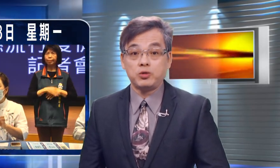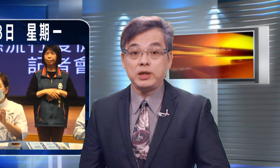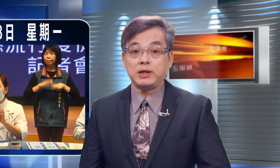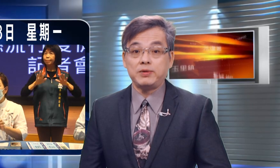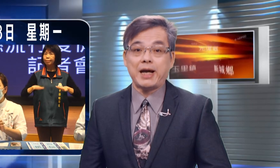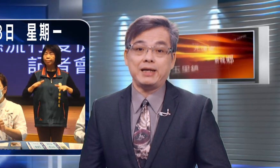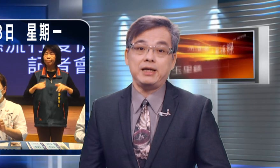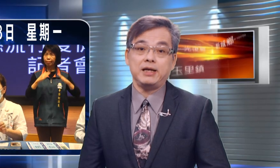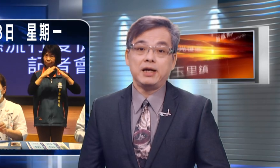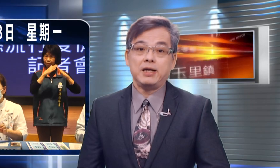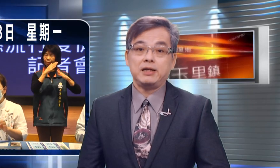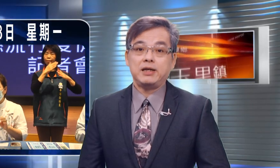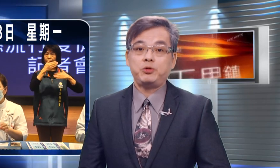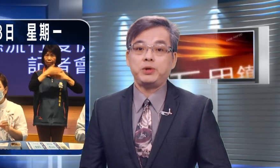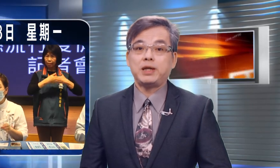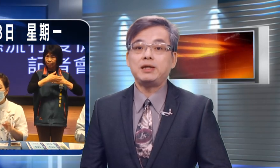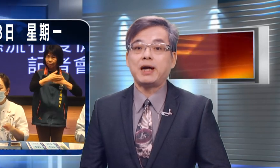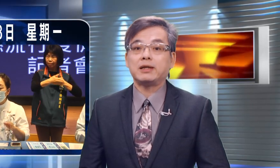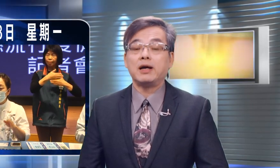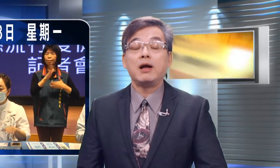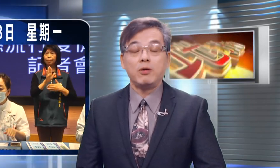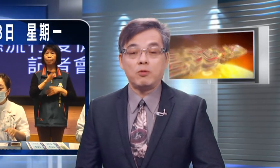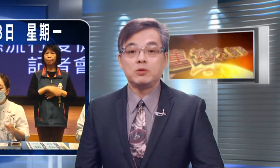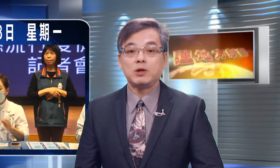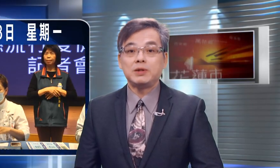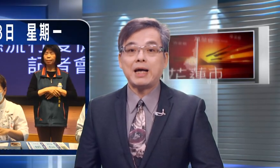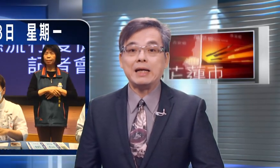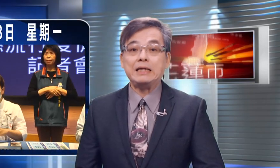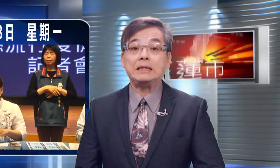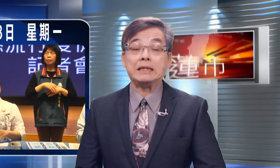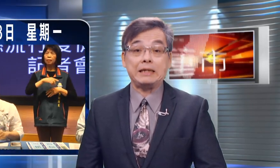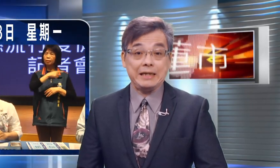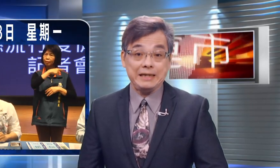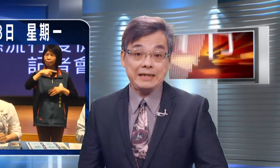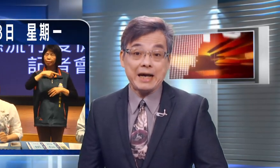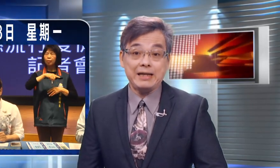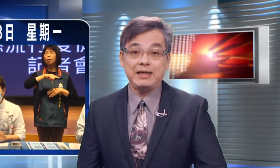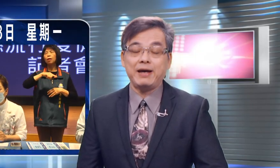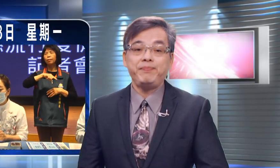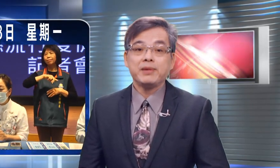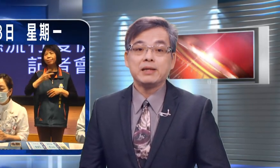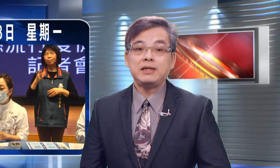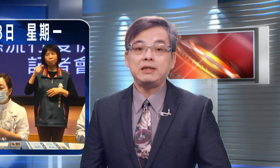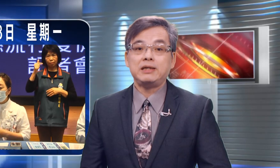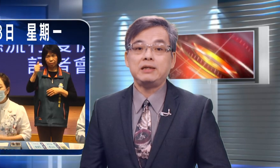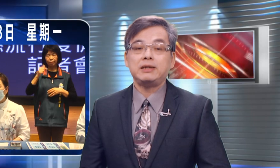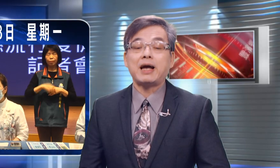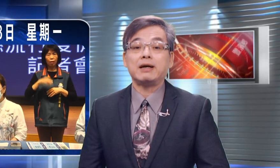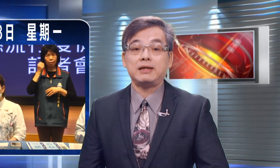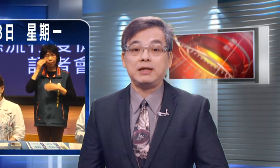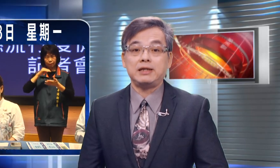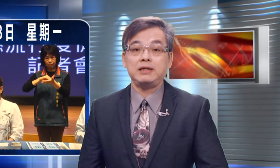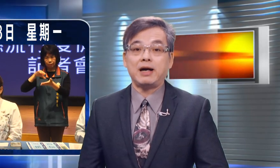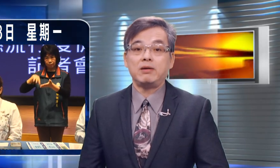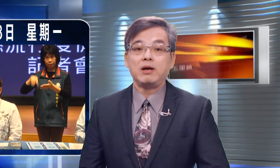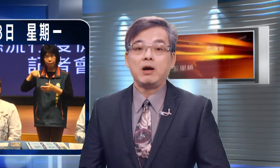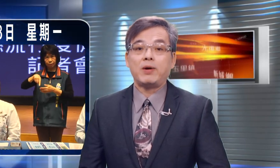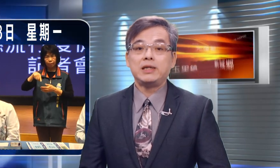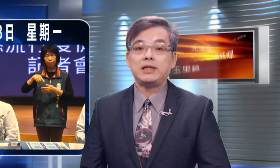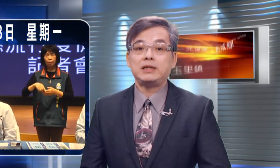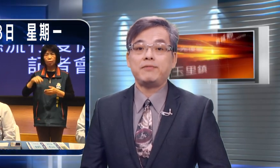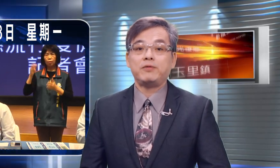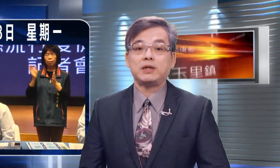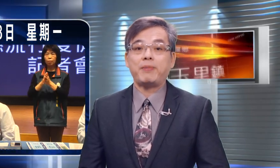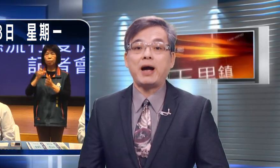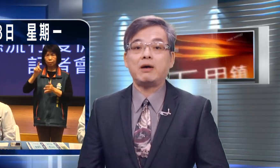有选手染疫，接续登场的龙舟赛因此停赛一天，进行场地的清消。花